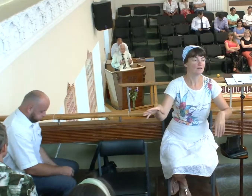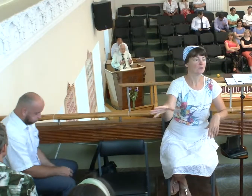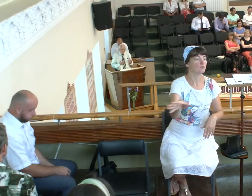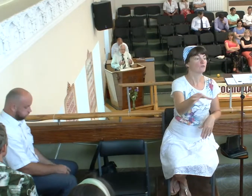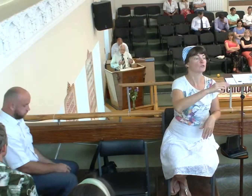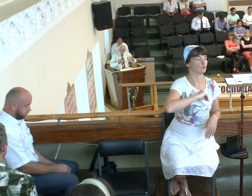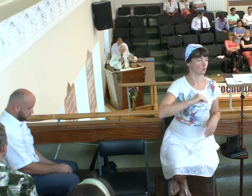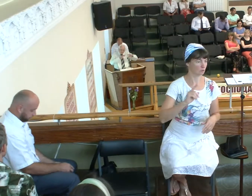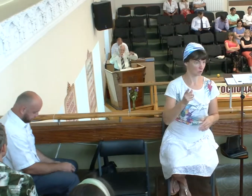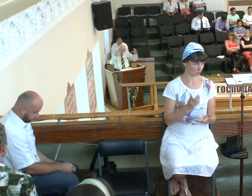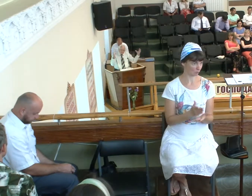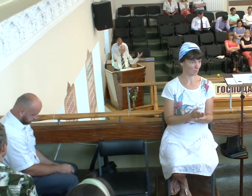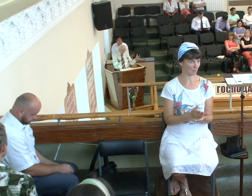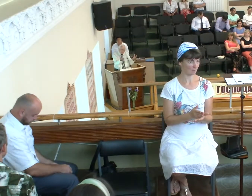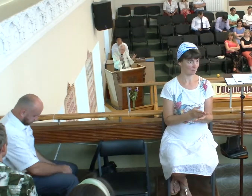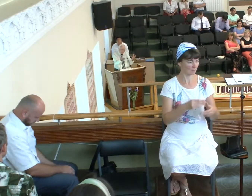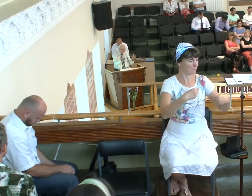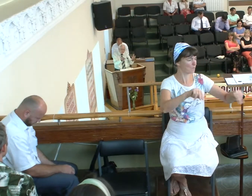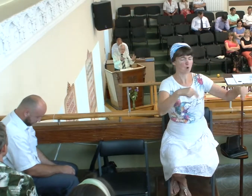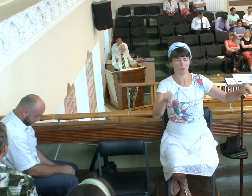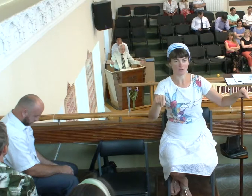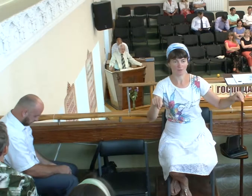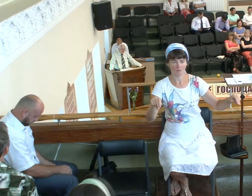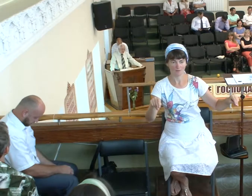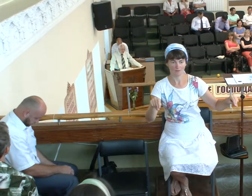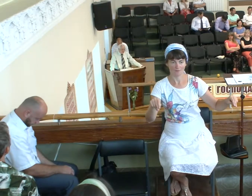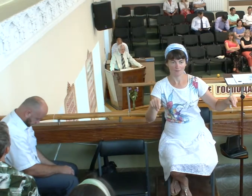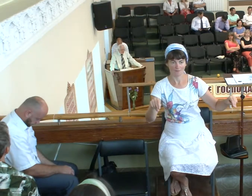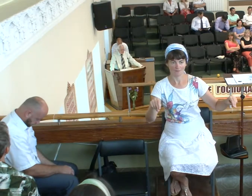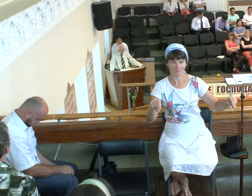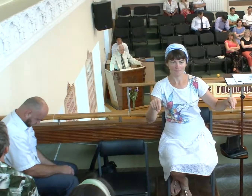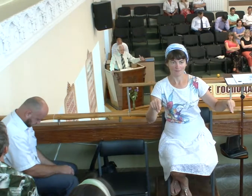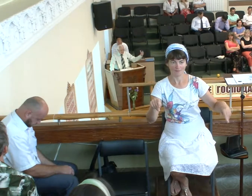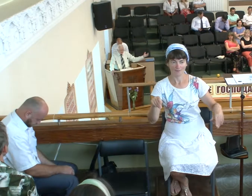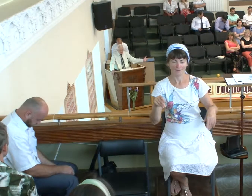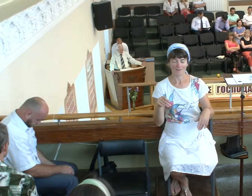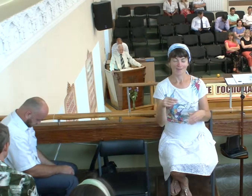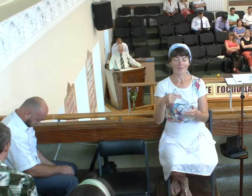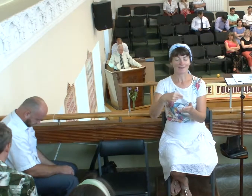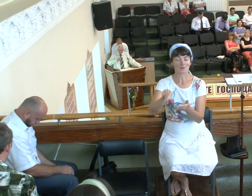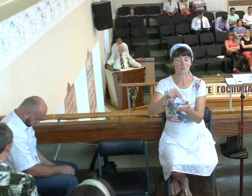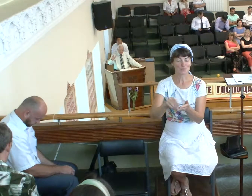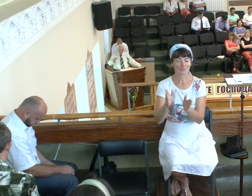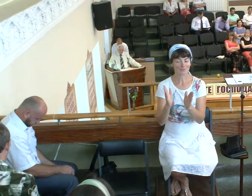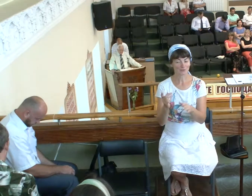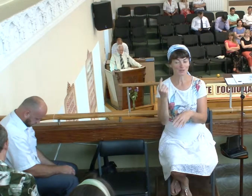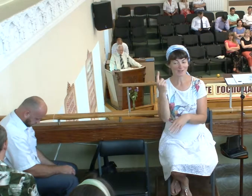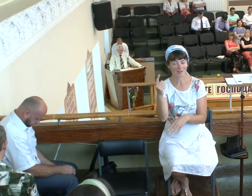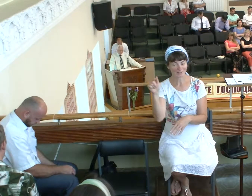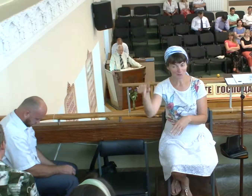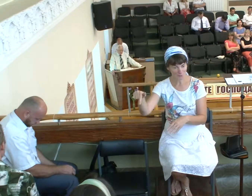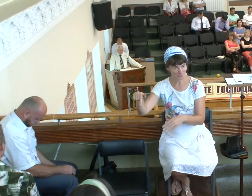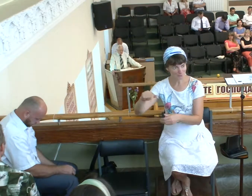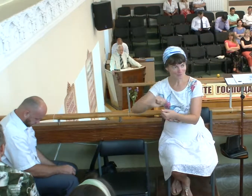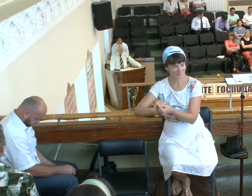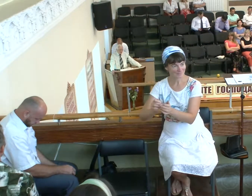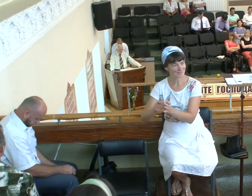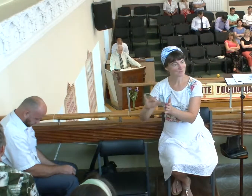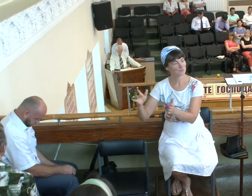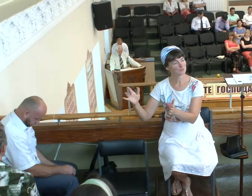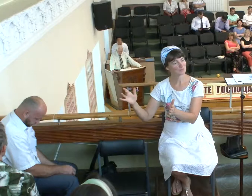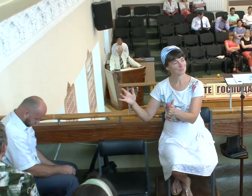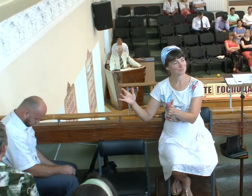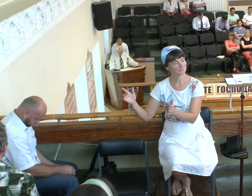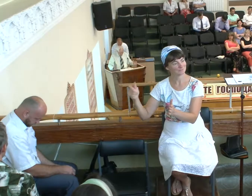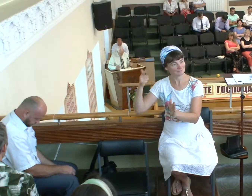для него, она окупит все то, что он имел раньше, то, что он отдал за это. Друзья